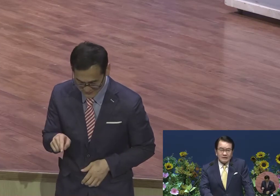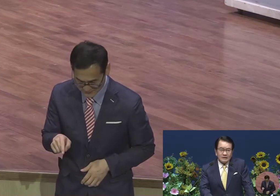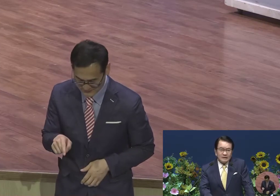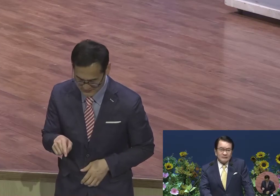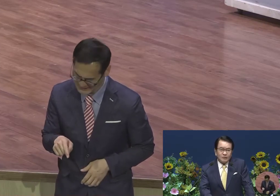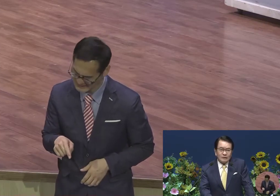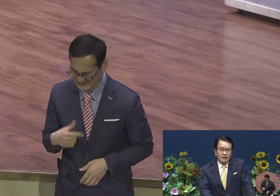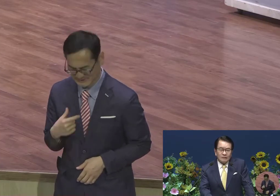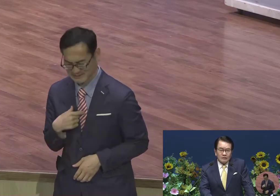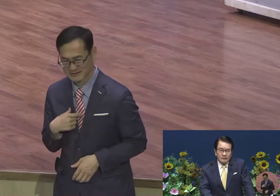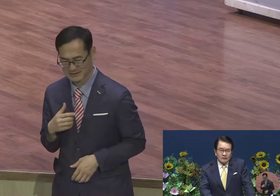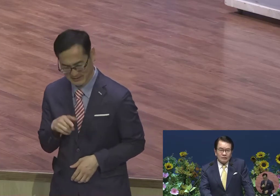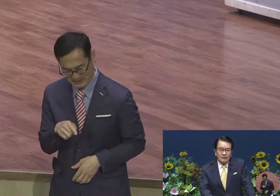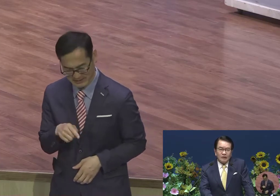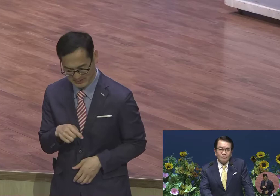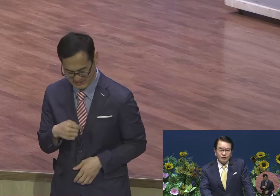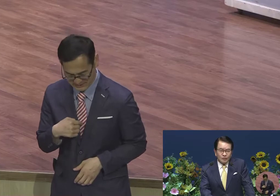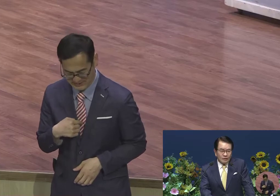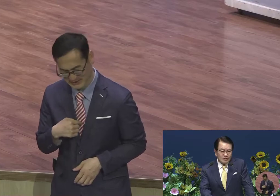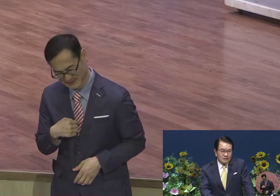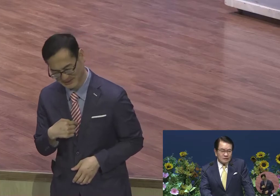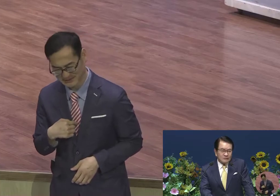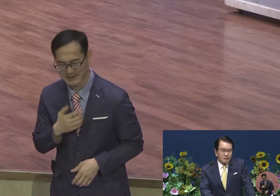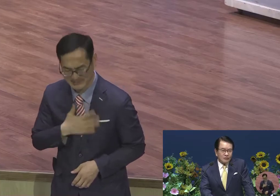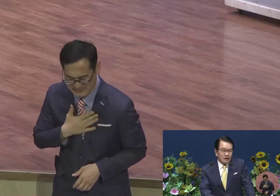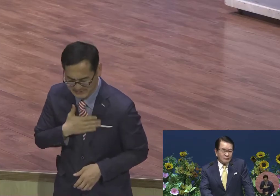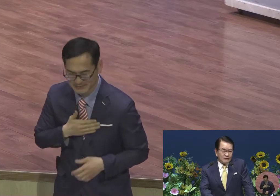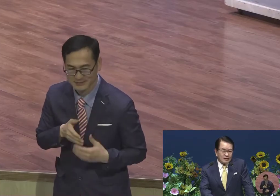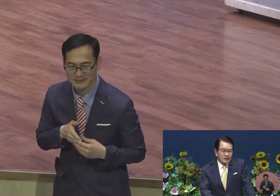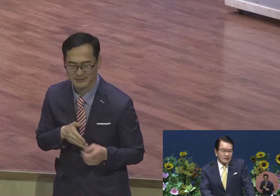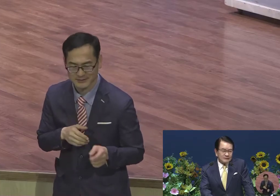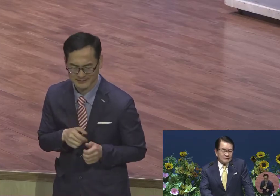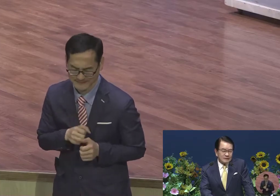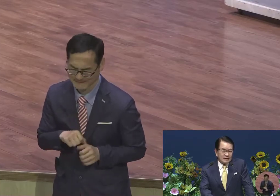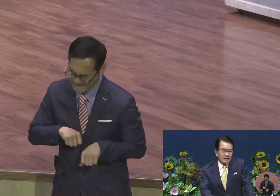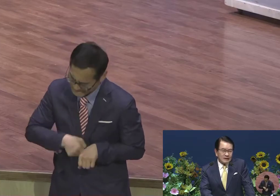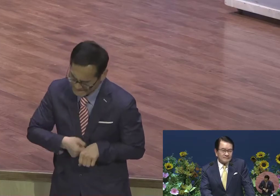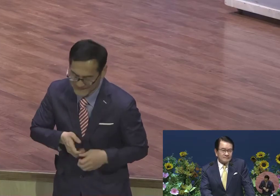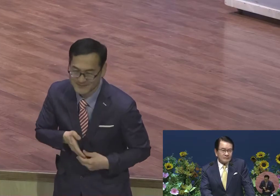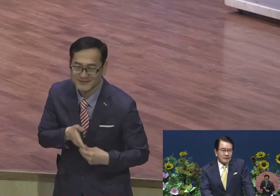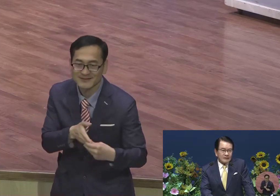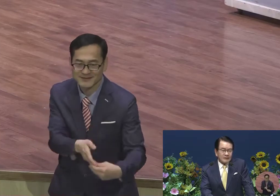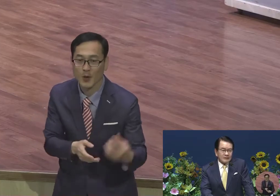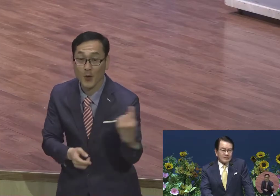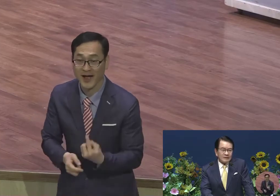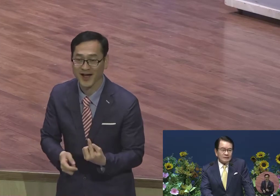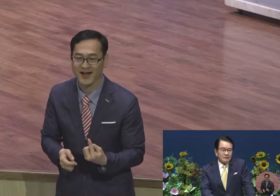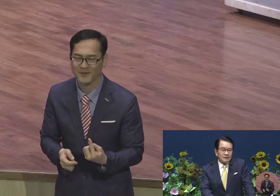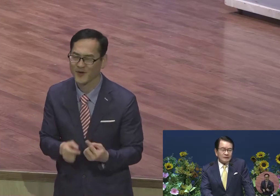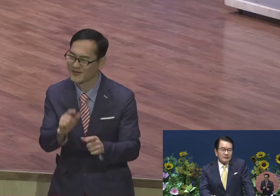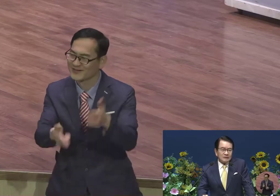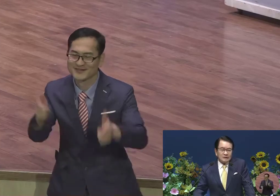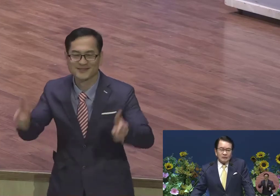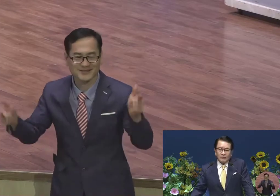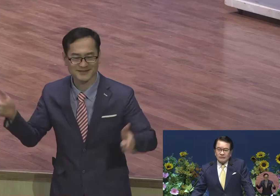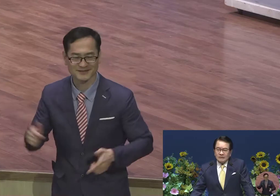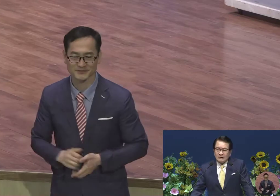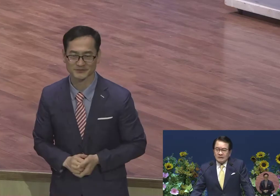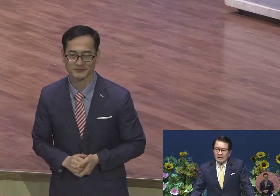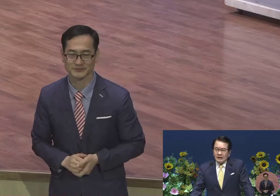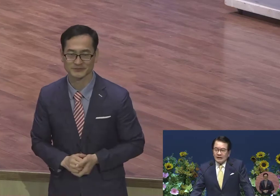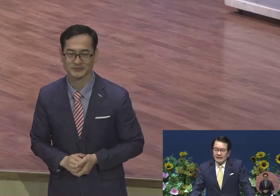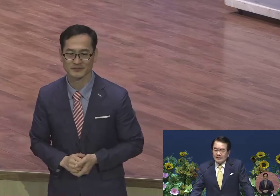때문에 거절하지 못하고 억지로 나온 분도 있을 줄로 압니다. 그러나, 여러분이 어떻게